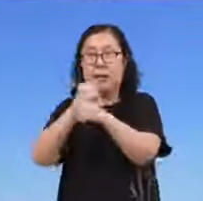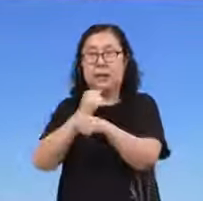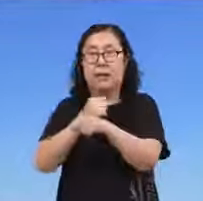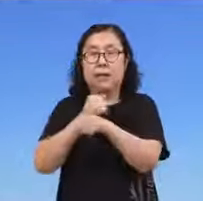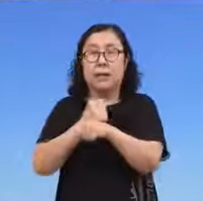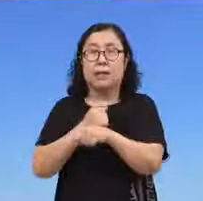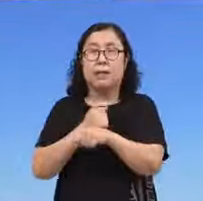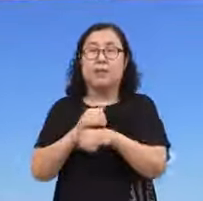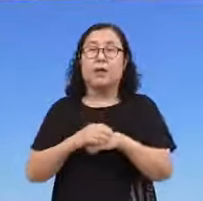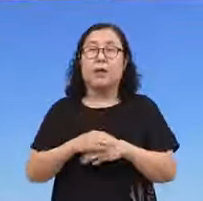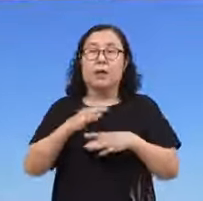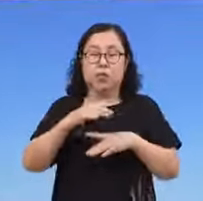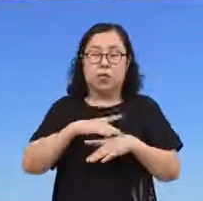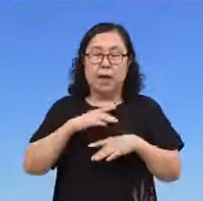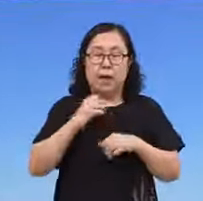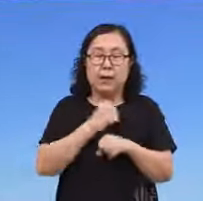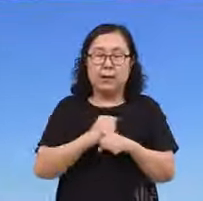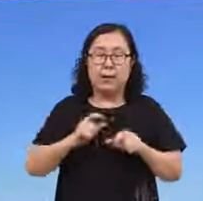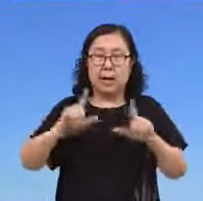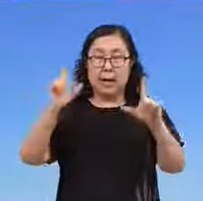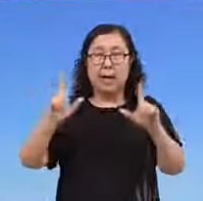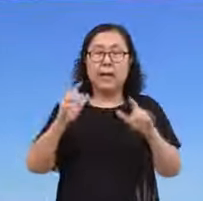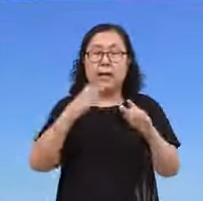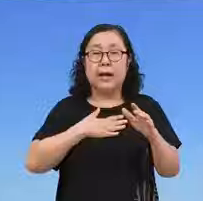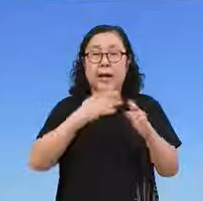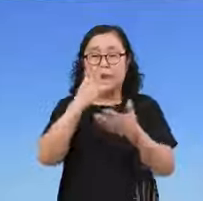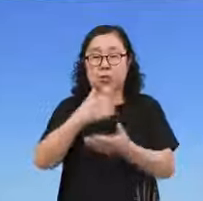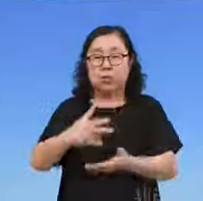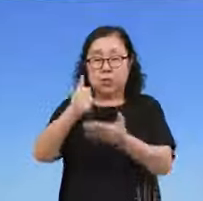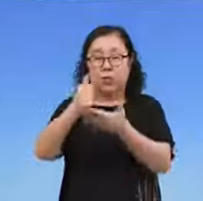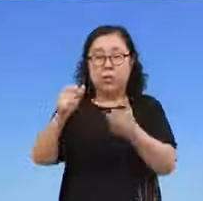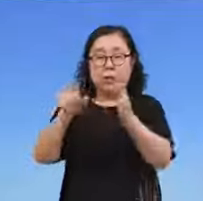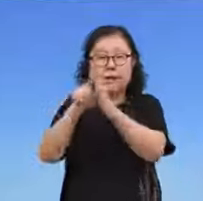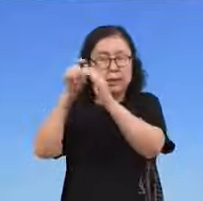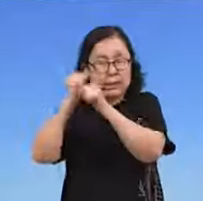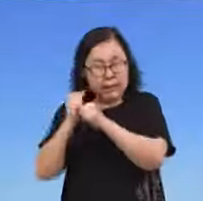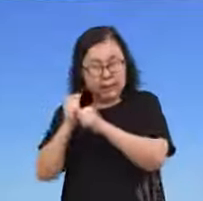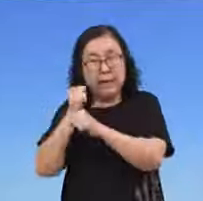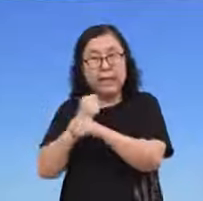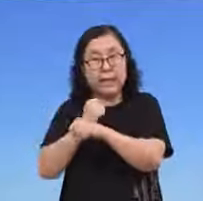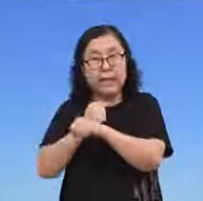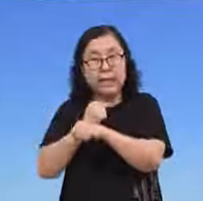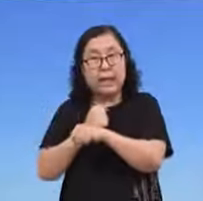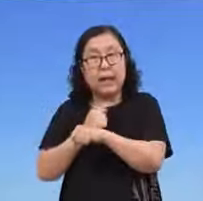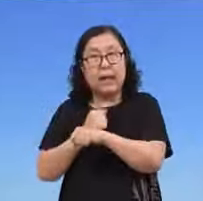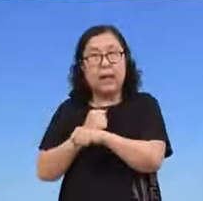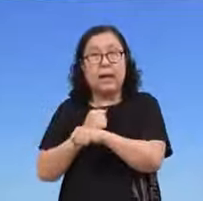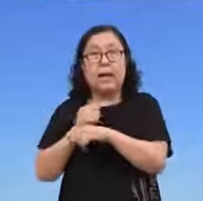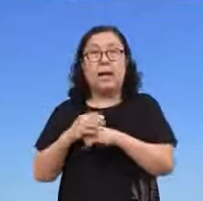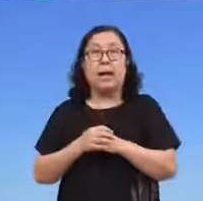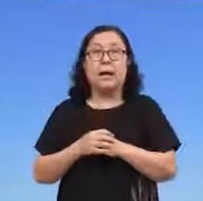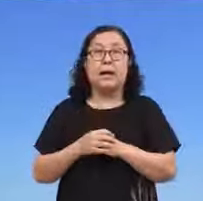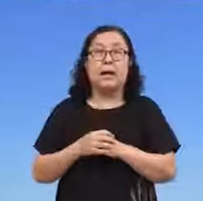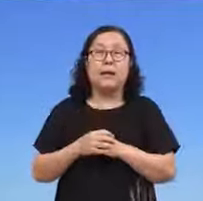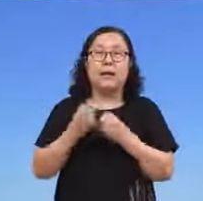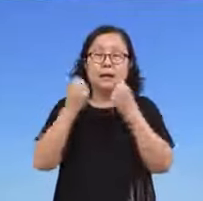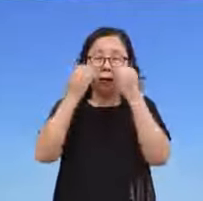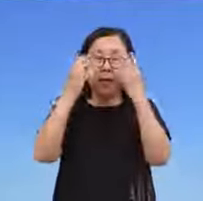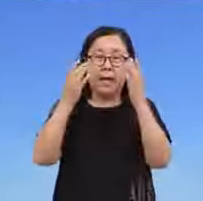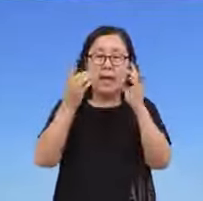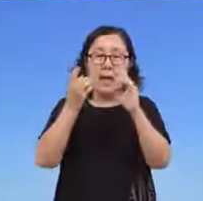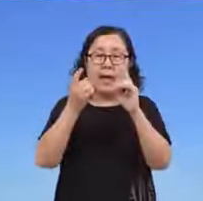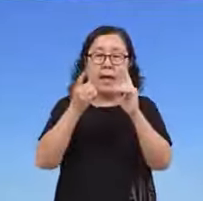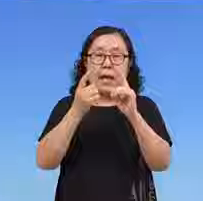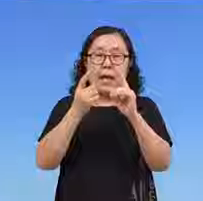시편 56편 3절, 두려워하는 날에 내가 주를 의지하리이다, 이걸 제가 세 번역으로 3절까지를 보니까